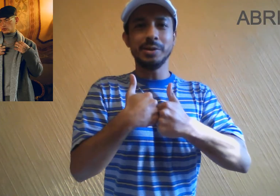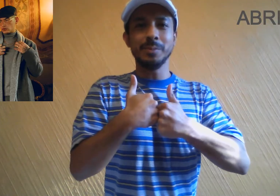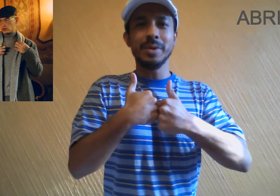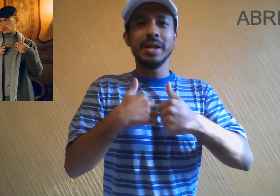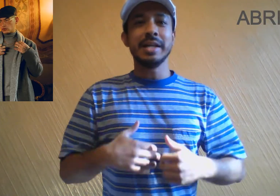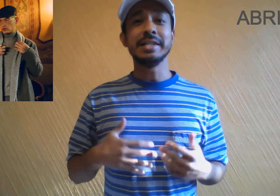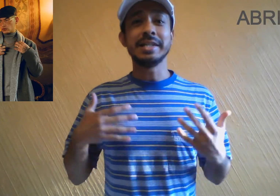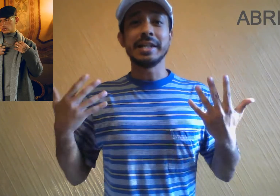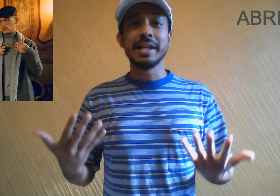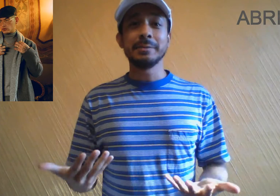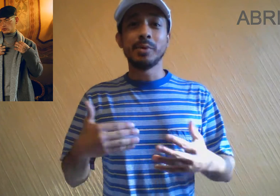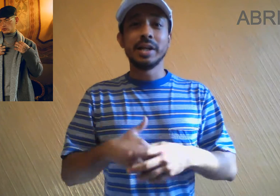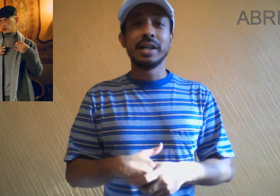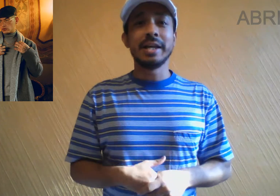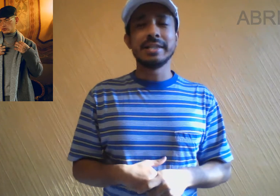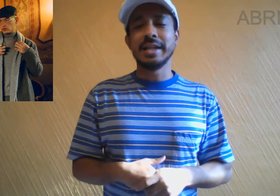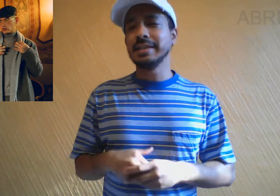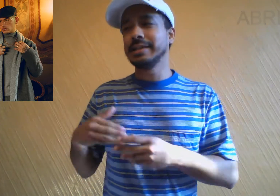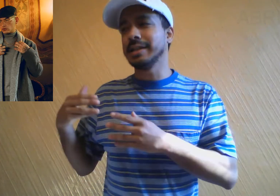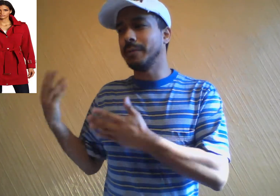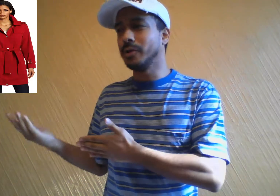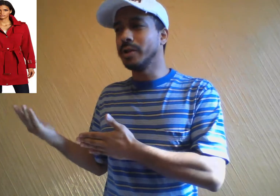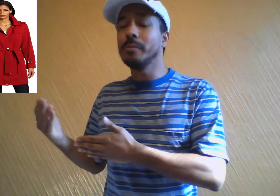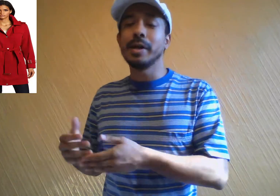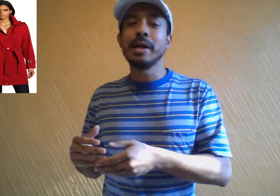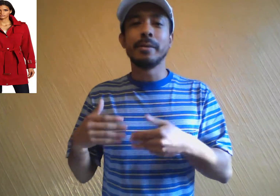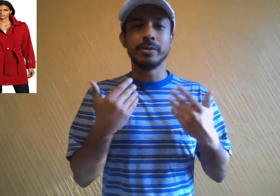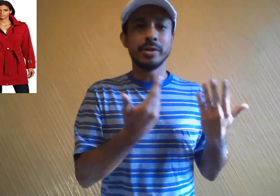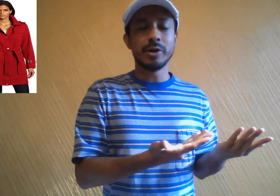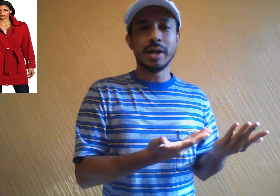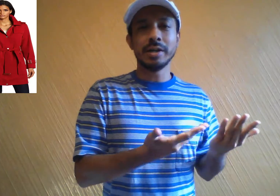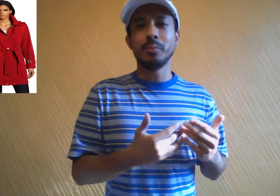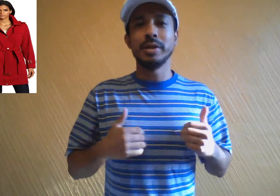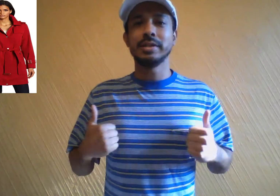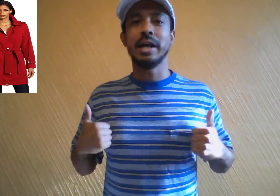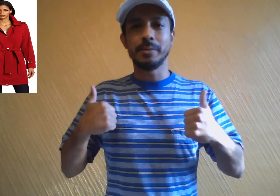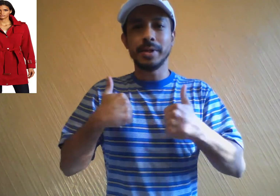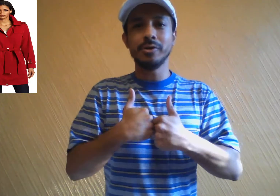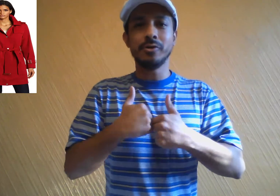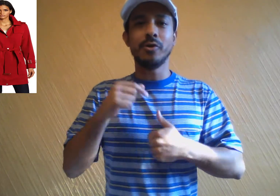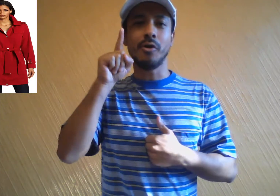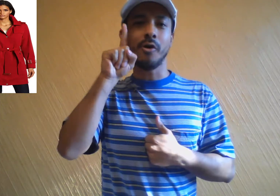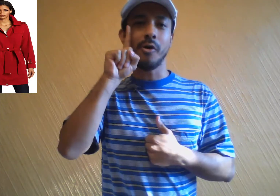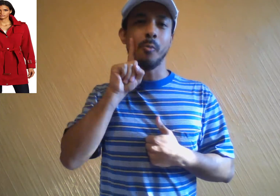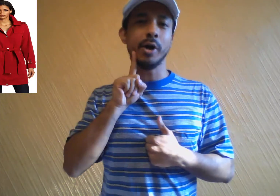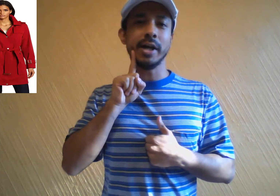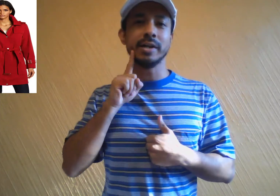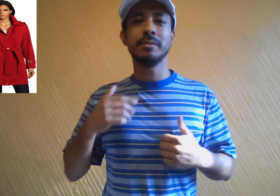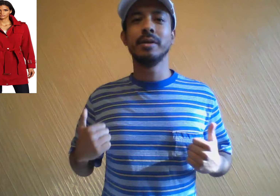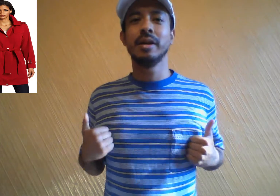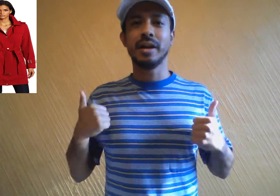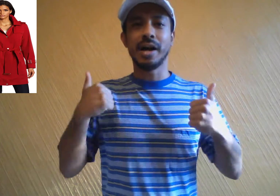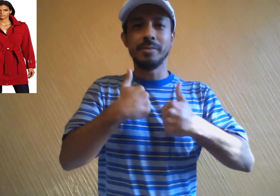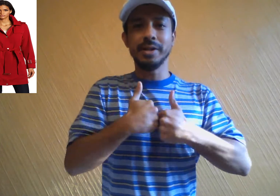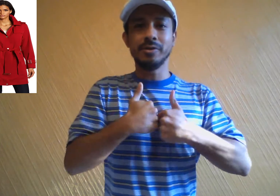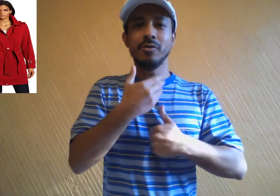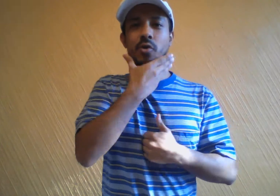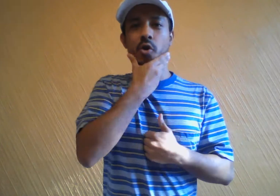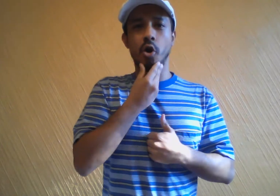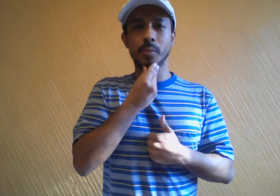Abrigo. Y si quieres ponerle, si es abrigo de hombre, abrigo de mujer, pues abrigo mujer, abrigo